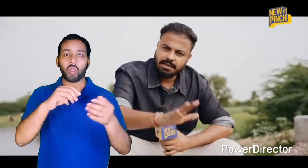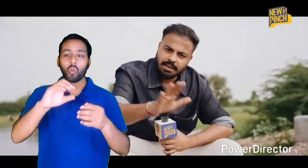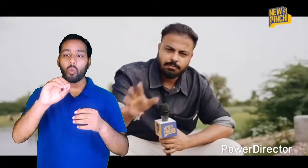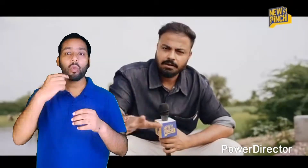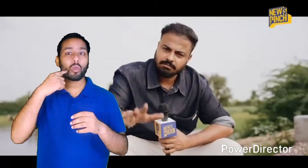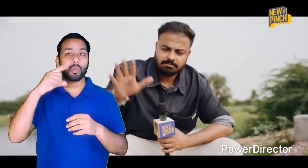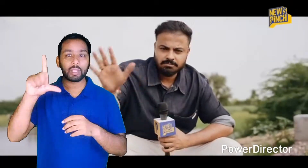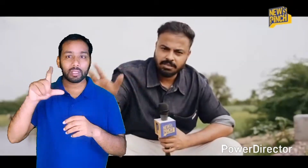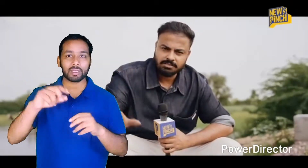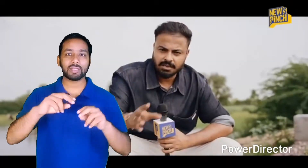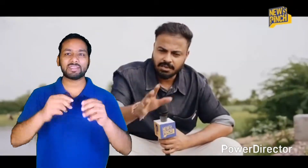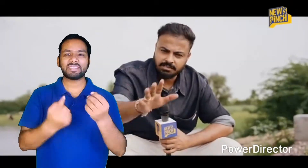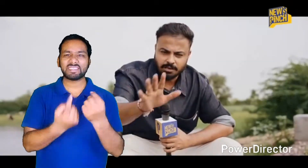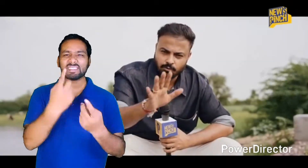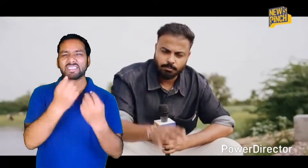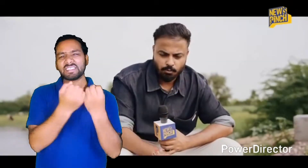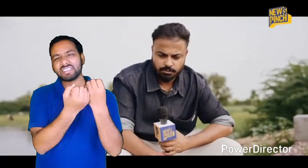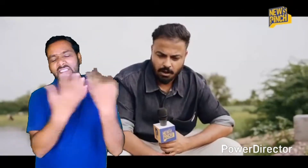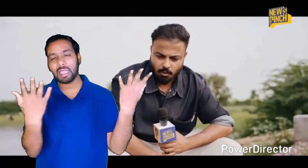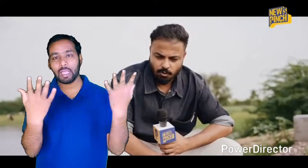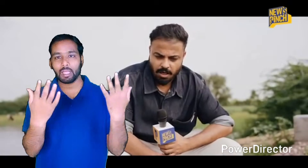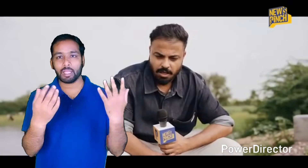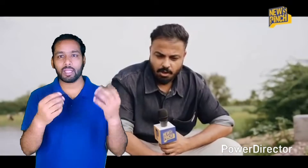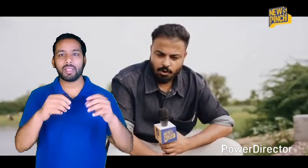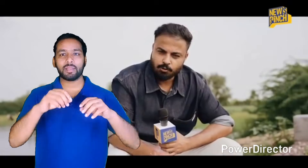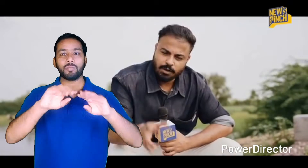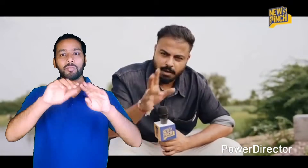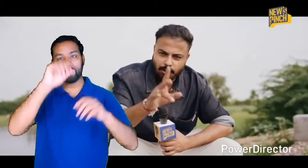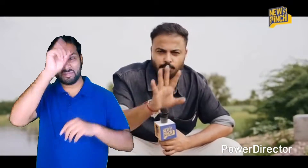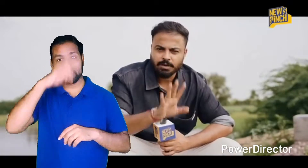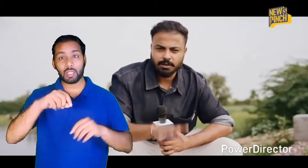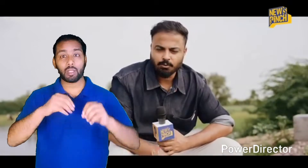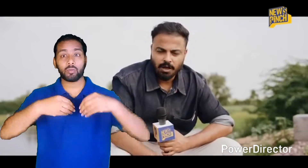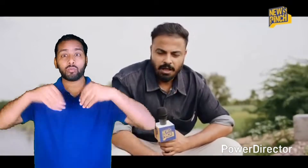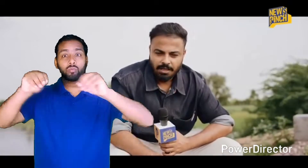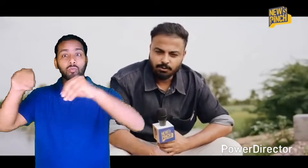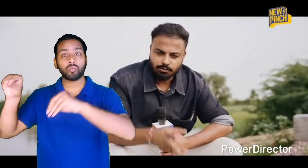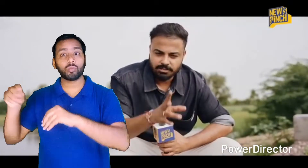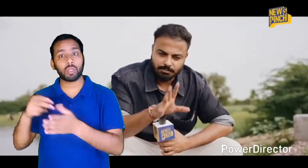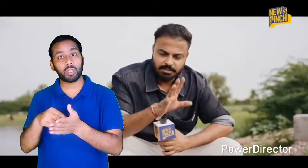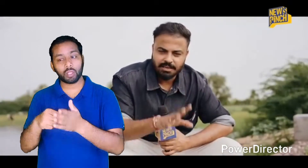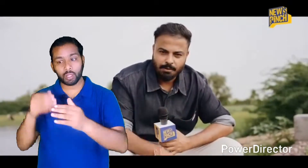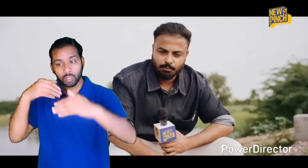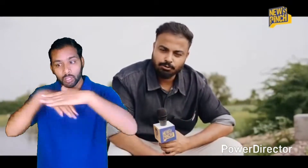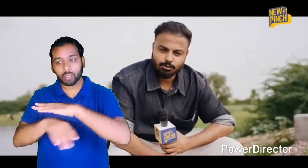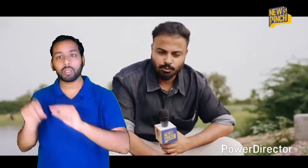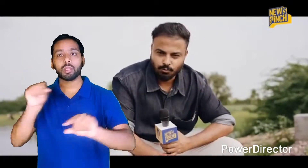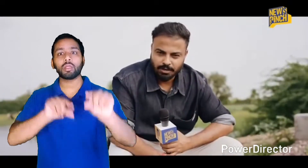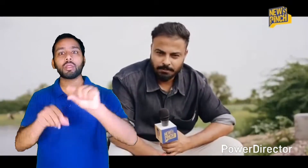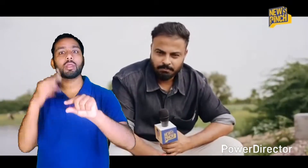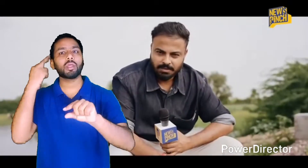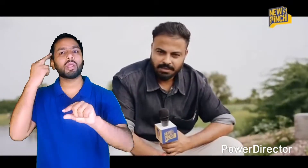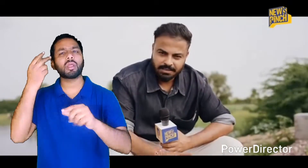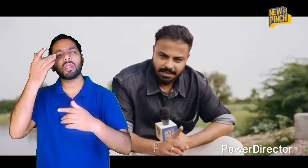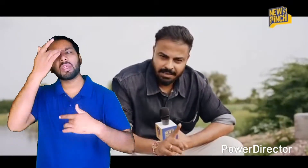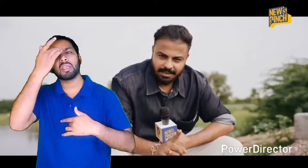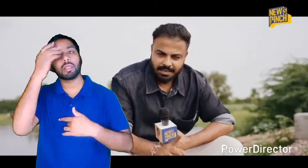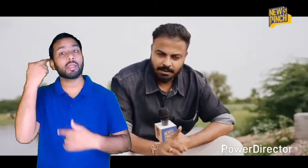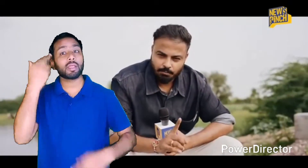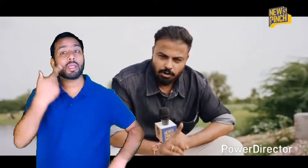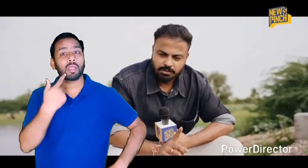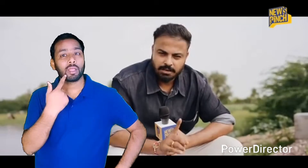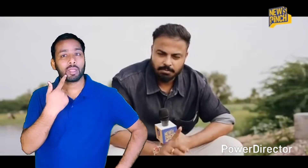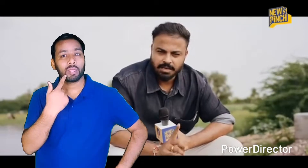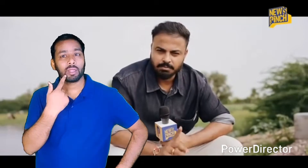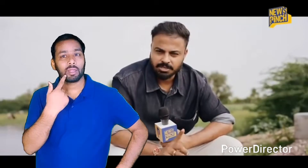ये लगभग देश के कई शहरों में पहुँच रहा होगा, और उन्हें मालूम भी नहीं होगा कि उनकी तबीयत खराब हुई तो क्यों हुई। ये